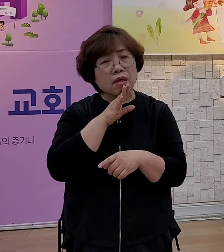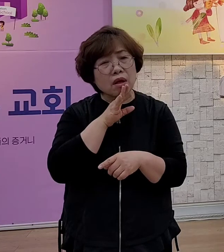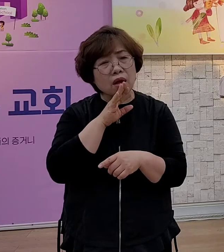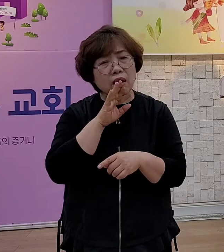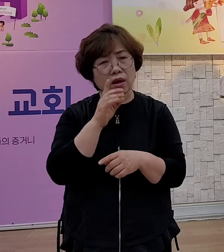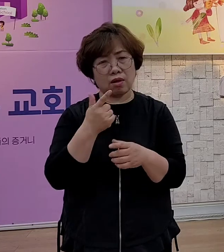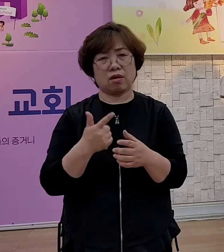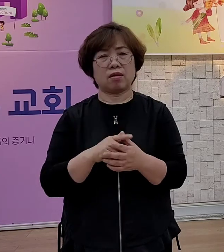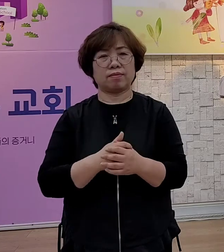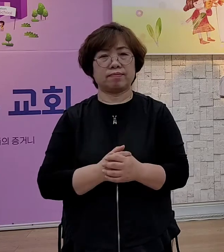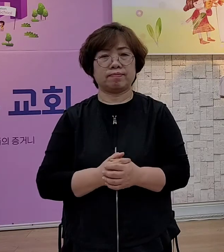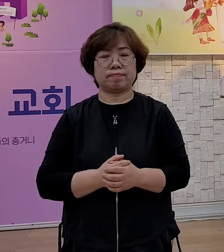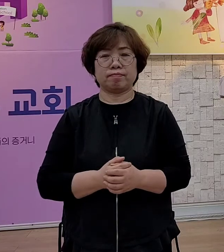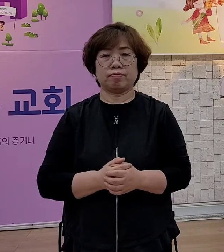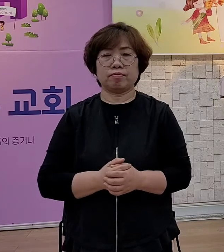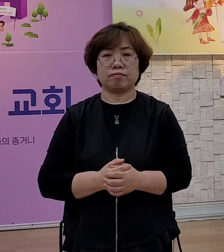의미일까요?